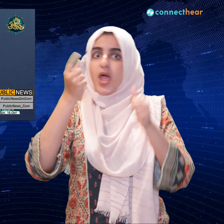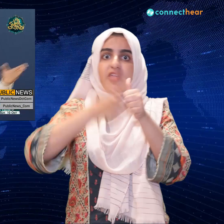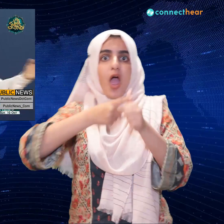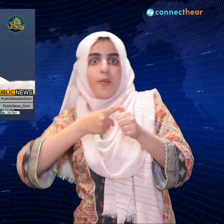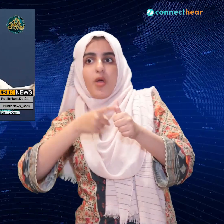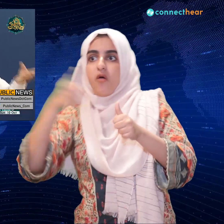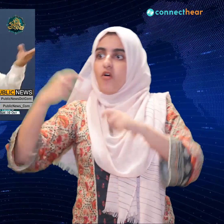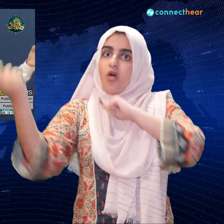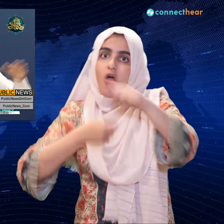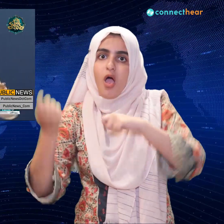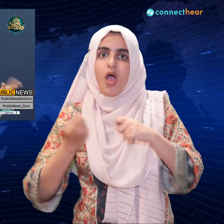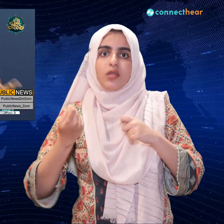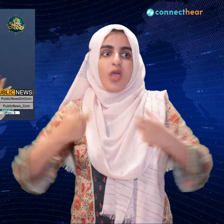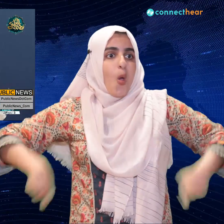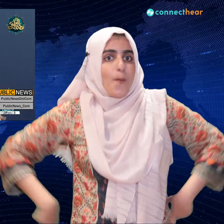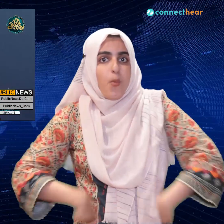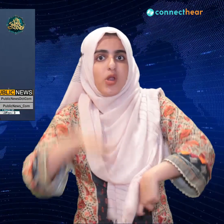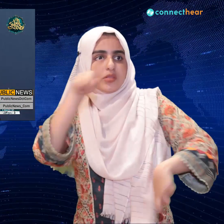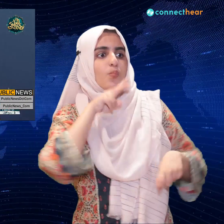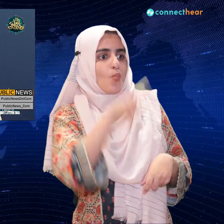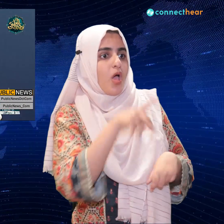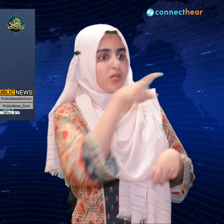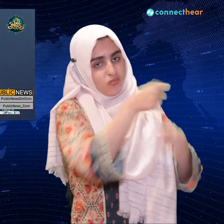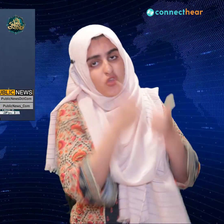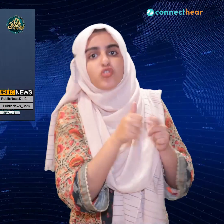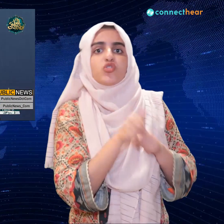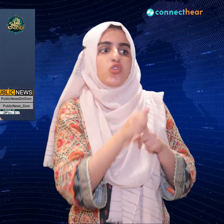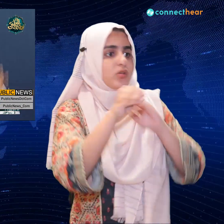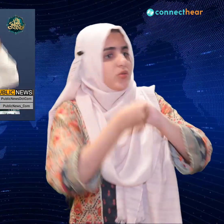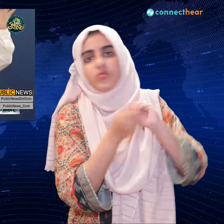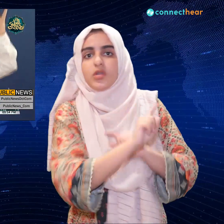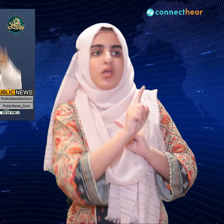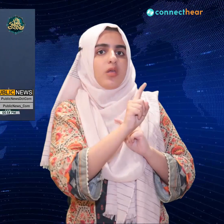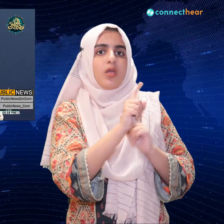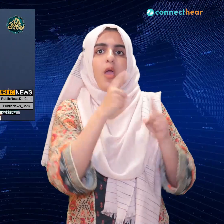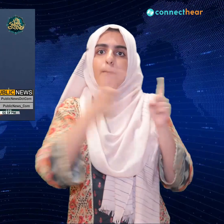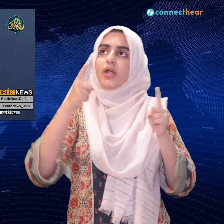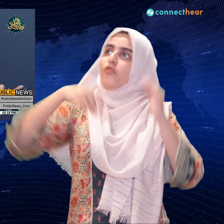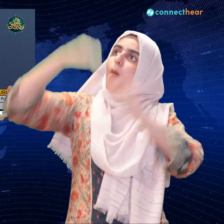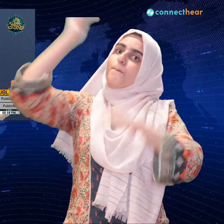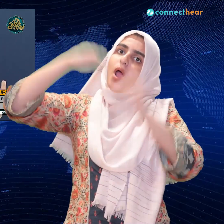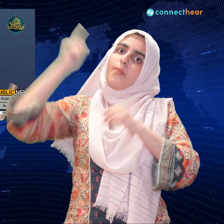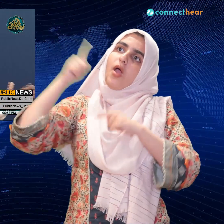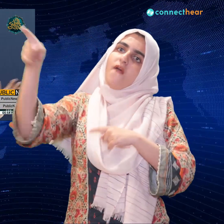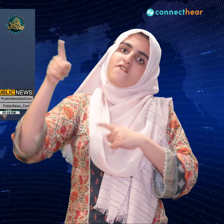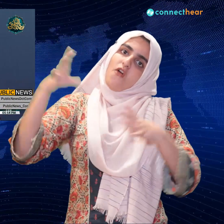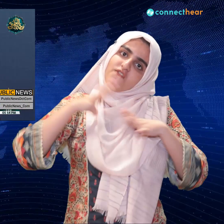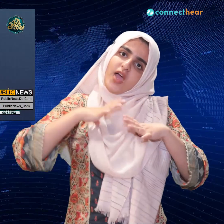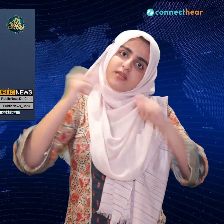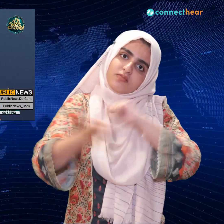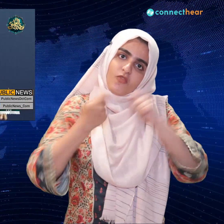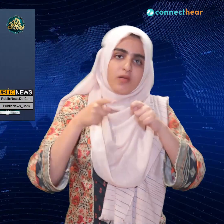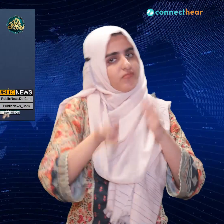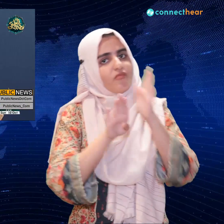آپ کہہ رہے ہیں یا پٹواری کو کہہ رہے ہیں یا کسی ان کو کہہ رہے ہیں یا آپ سیدھے ہو جائیں، باقی وہ اوپر وہ خاص لوگ ہیں وہ چوری. ایسے بھی کبھی معاشرہ آگے نہیں